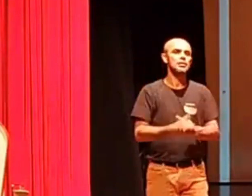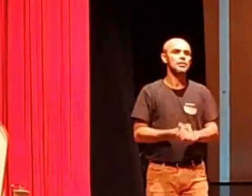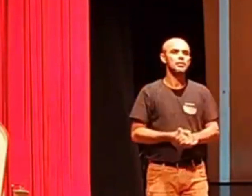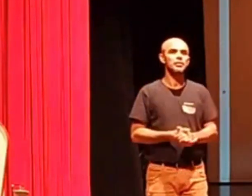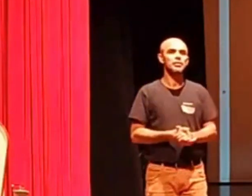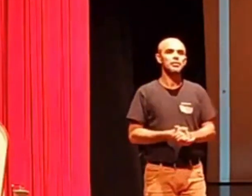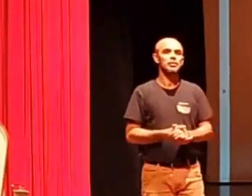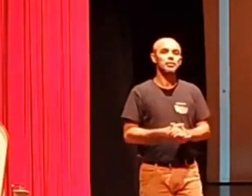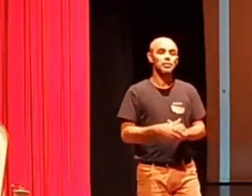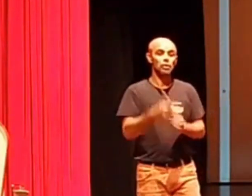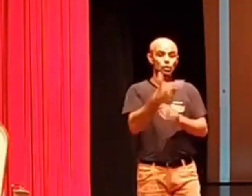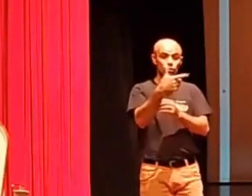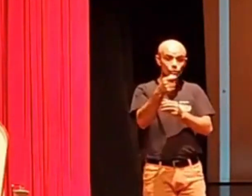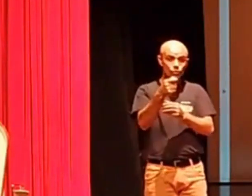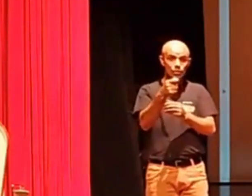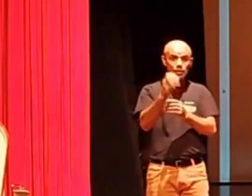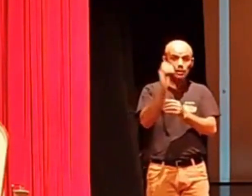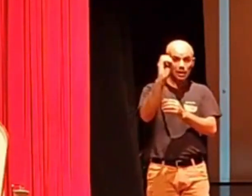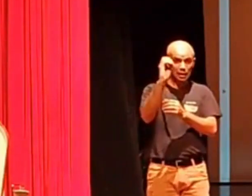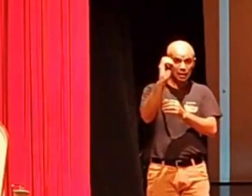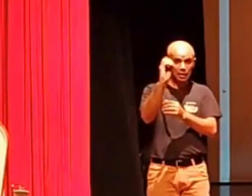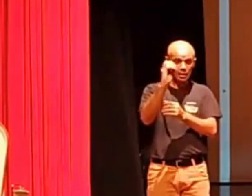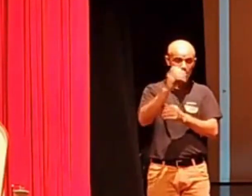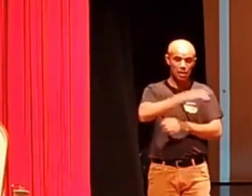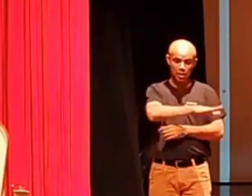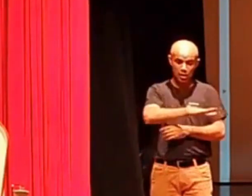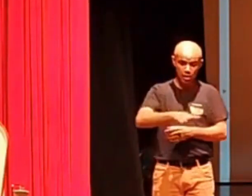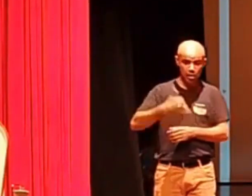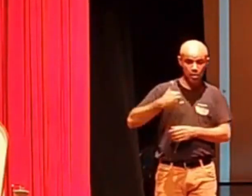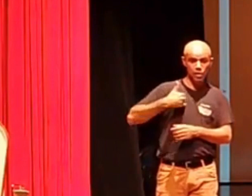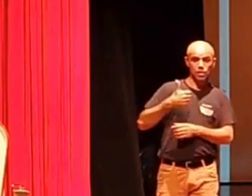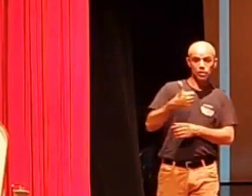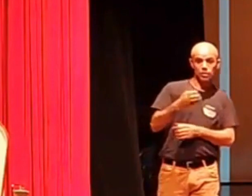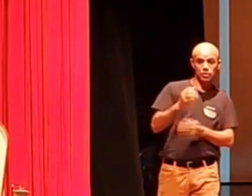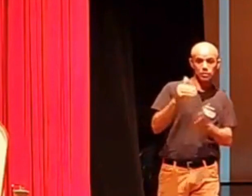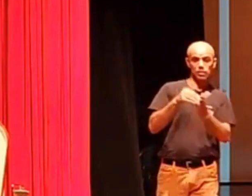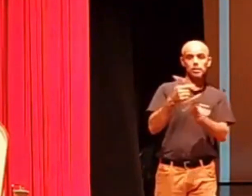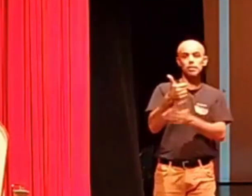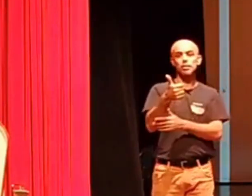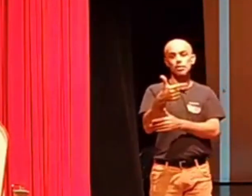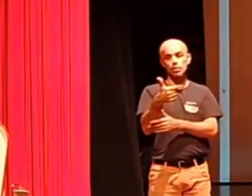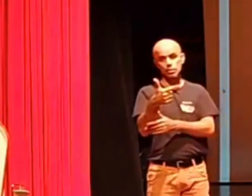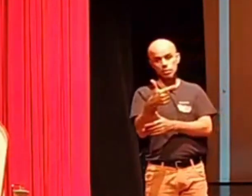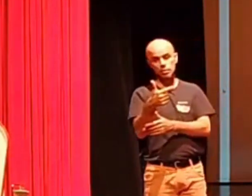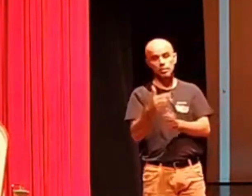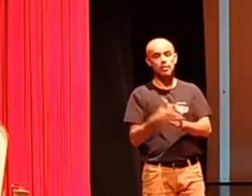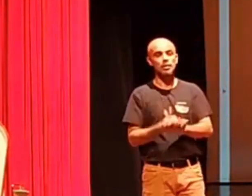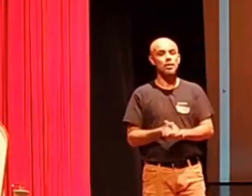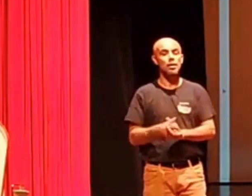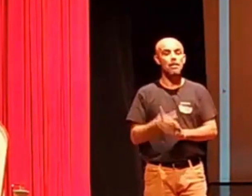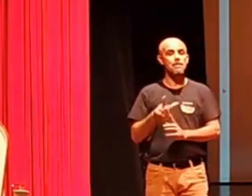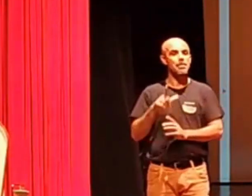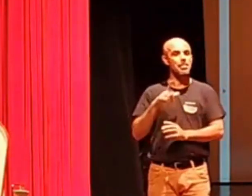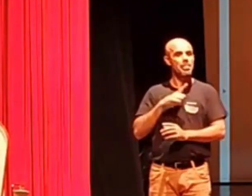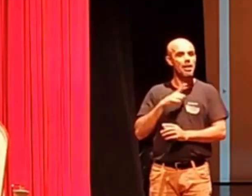menor que 20 graus, uma criança de 10 a 12 anos tem